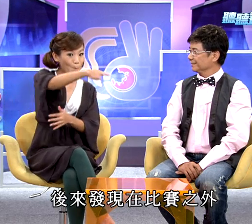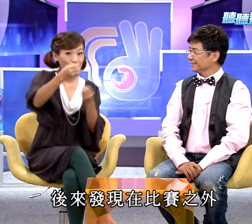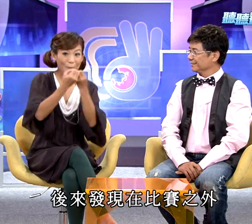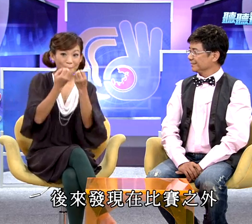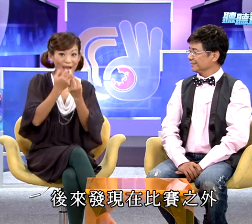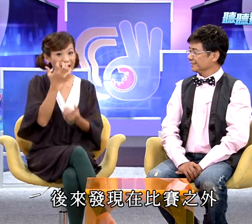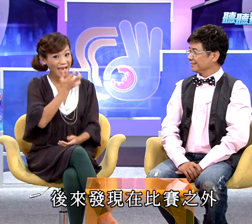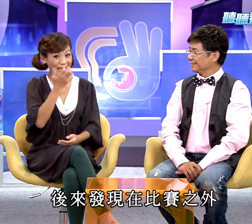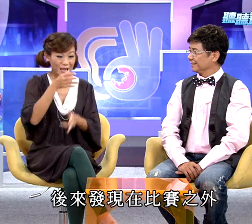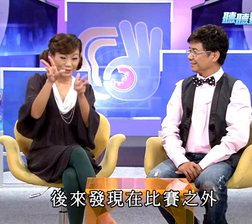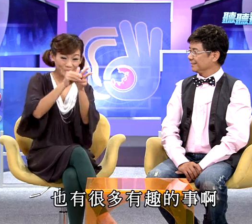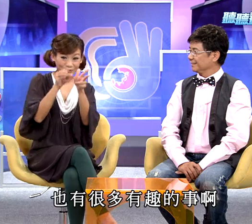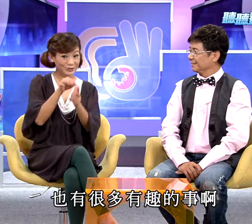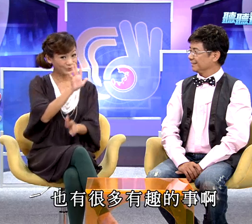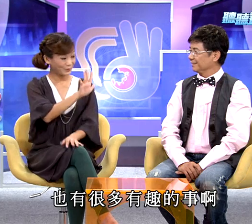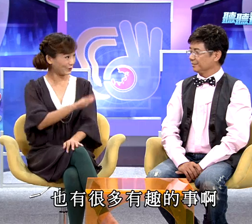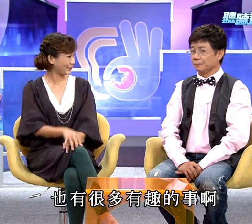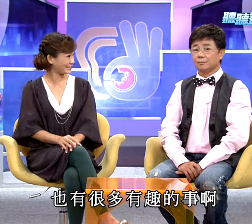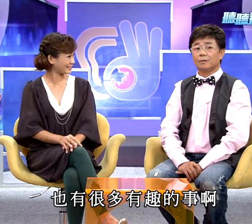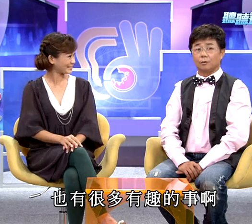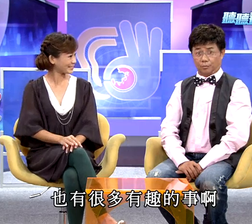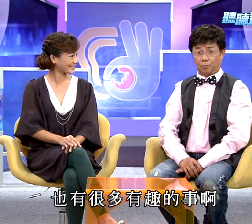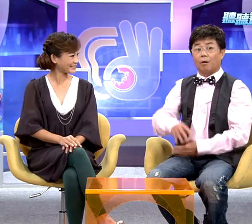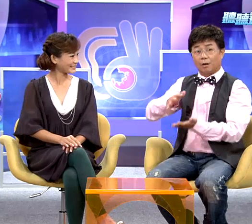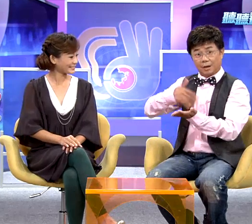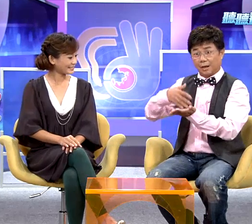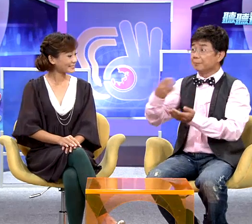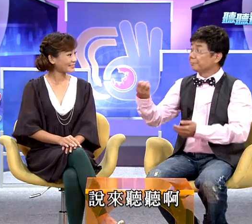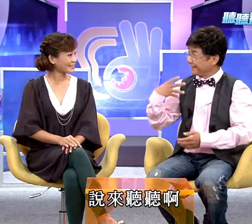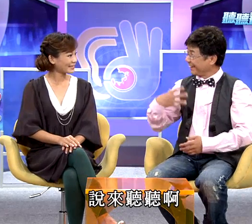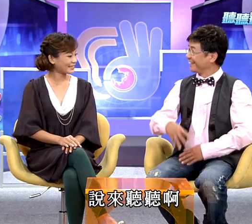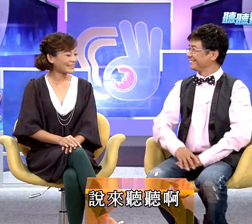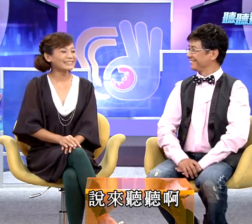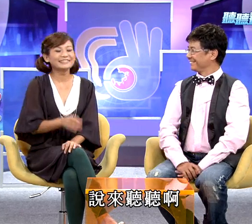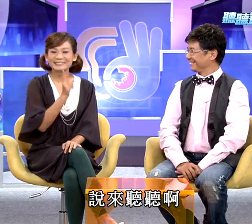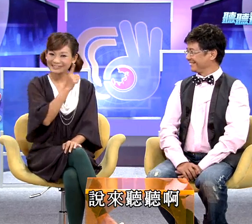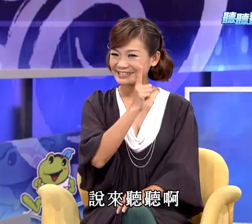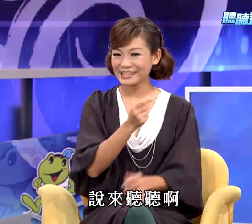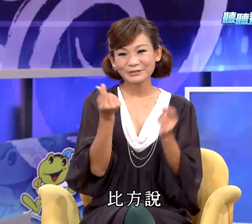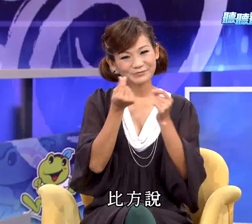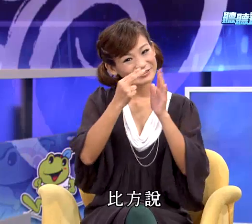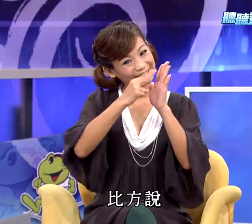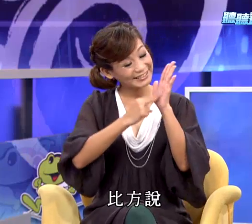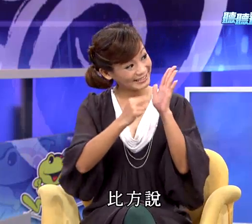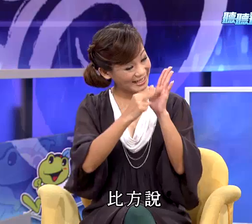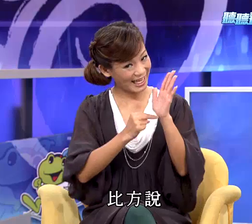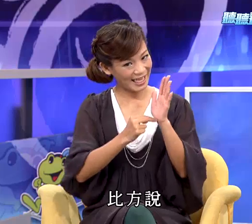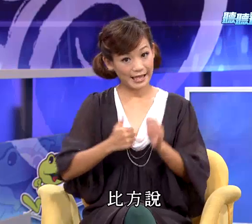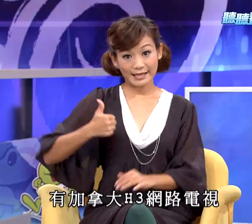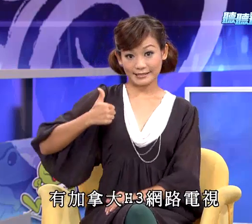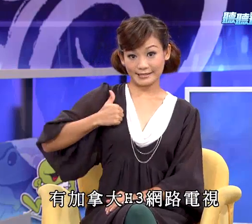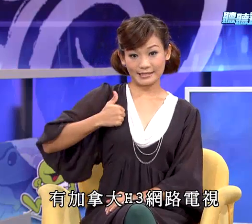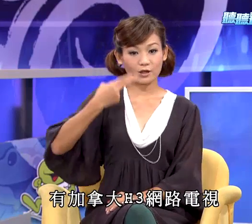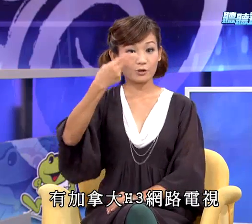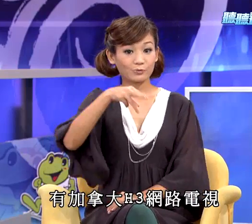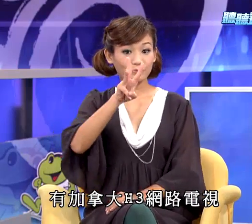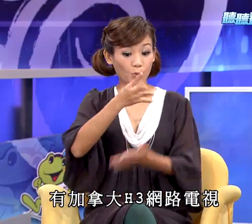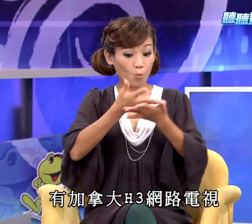在比赛之外也有很多有趣的事啊。 哦，说来听听啊。 比方说，有加拿大